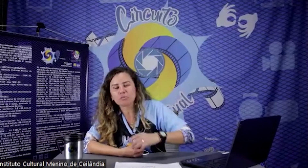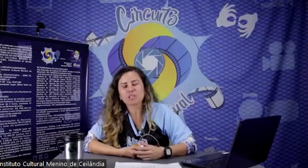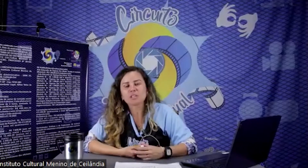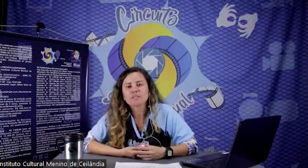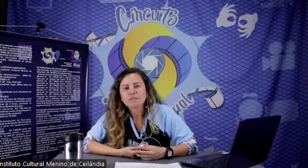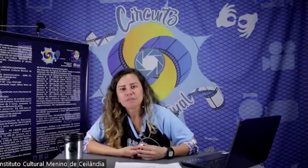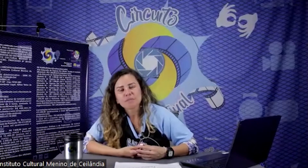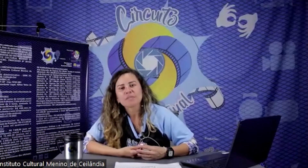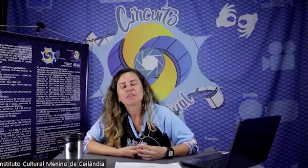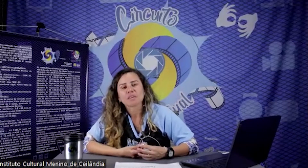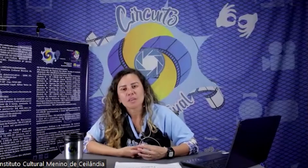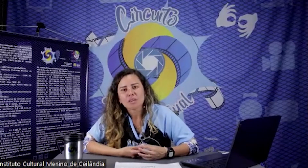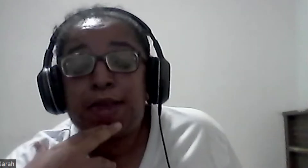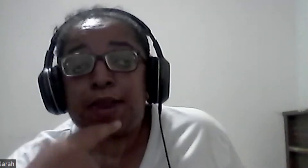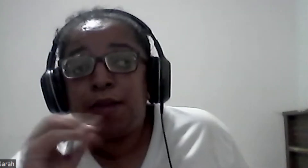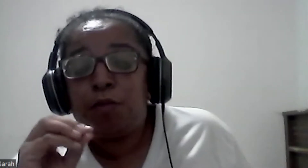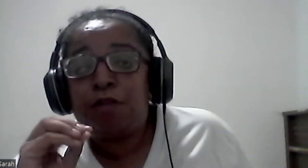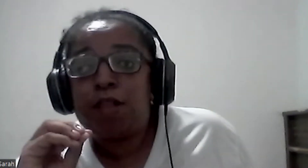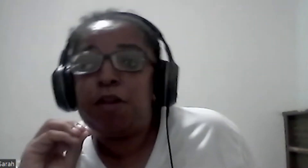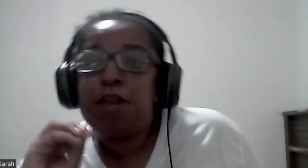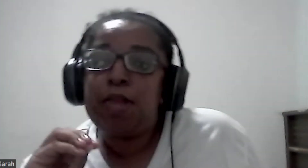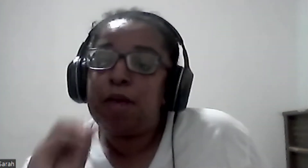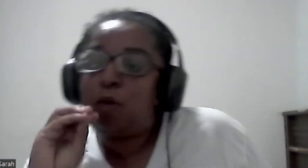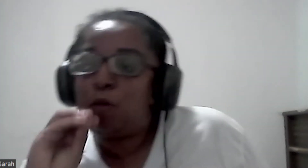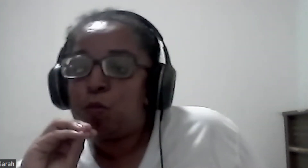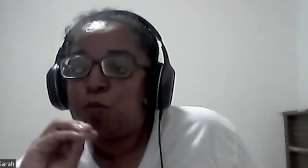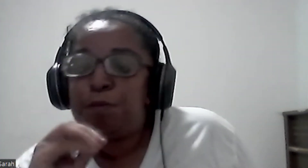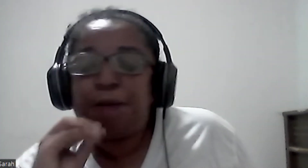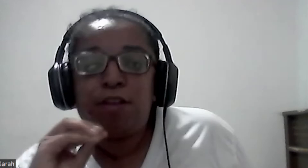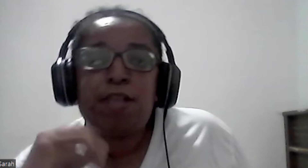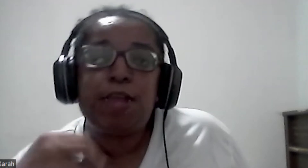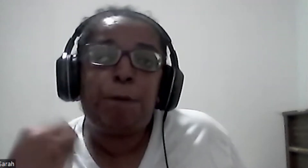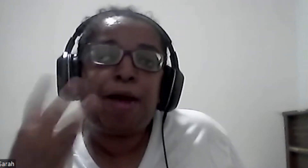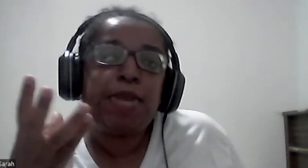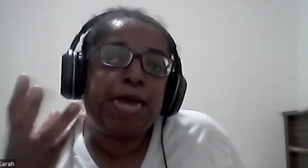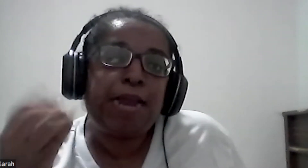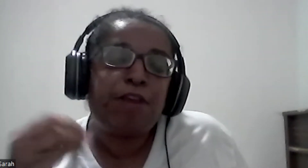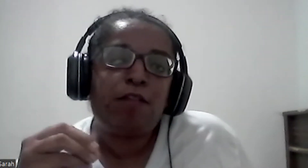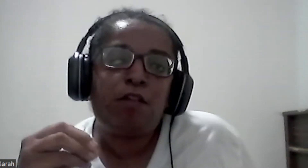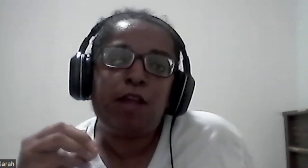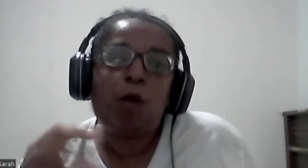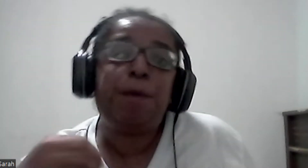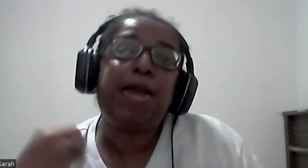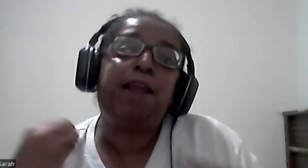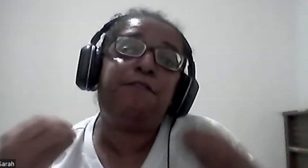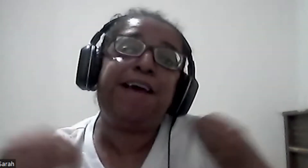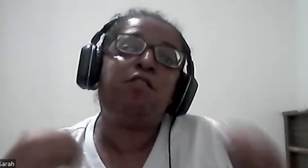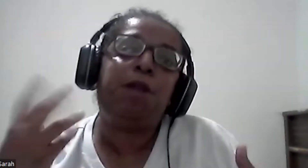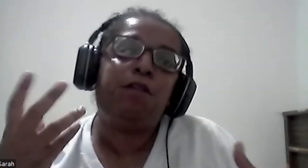vi. Porque minha mãe, ela tinha uma visão de dizer, imagine se eu partir, ela ficar sozinha, como é que ela vai